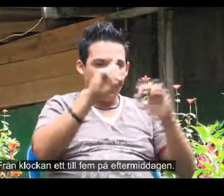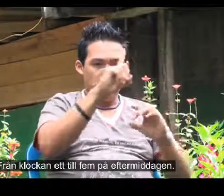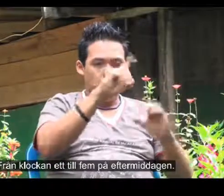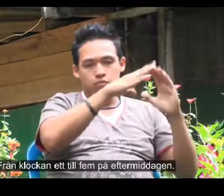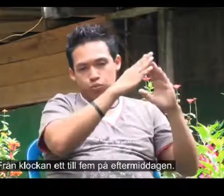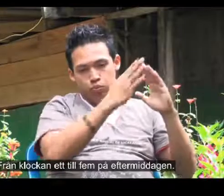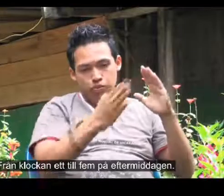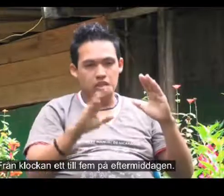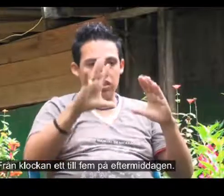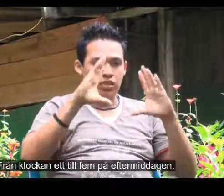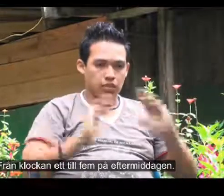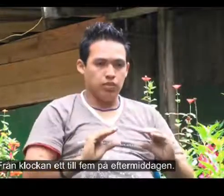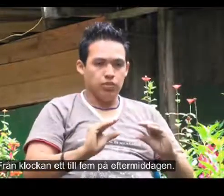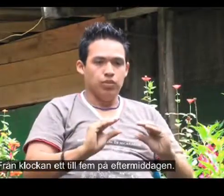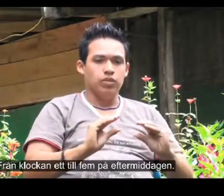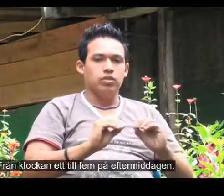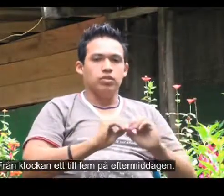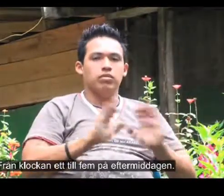De las 1 a las 5 de la tarde.